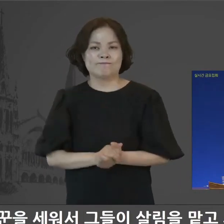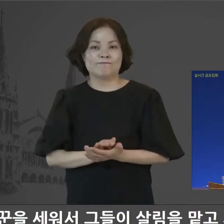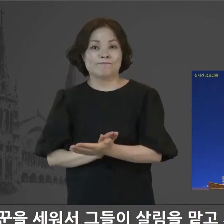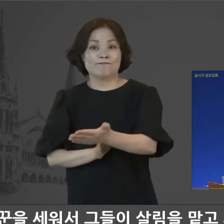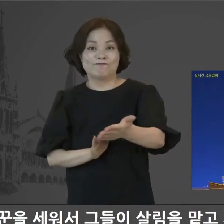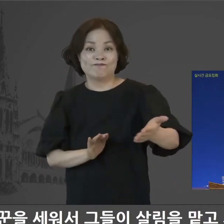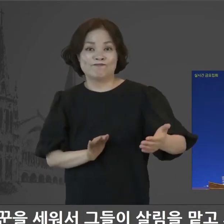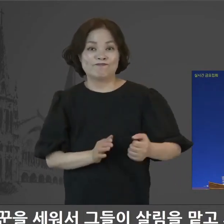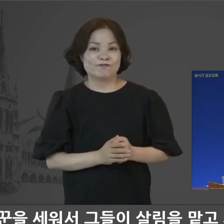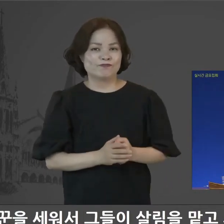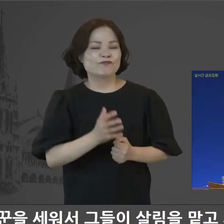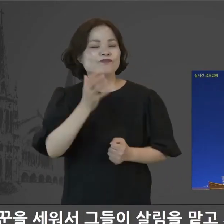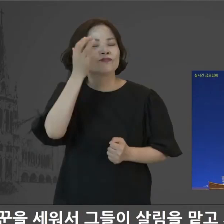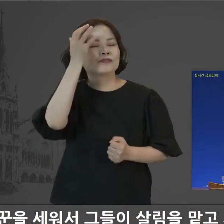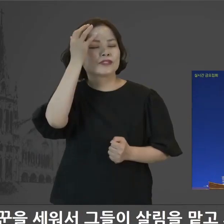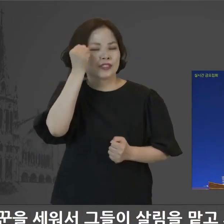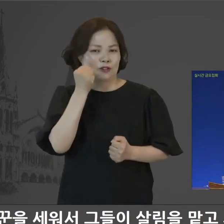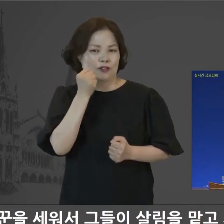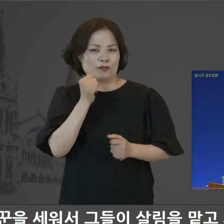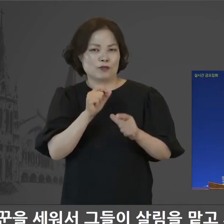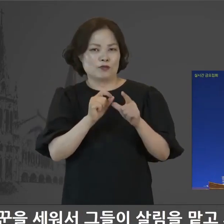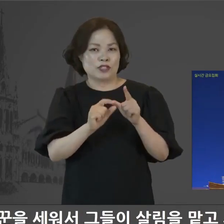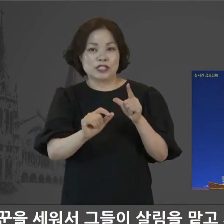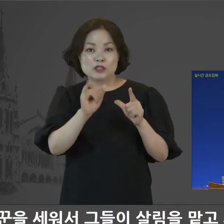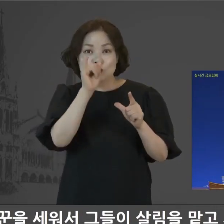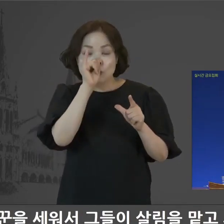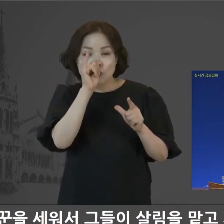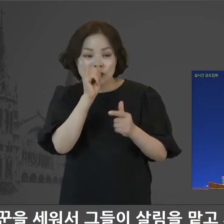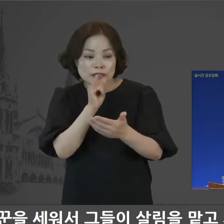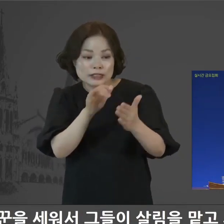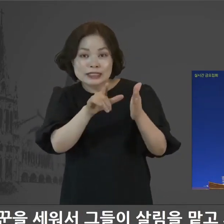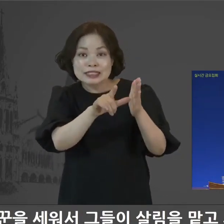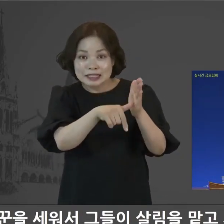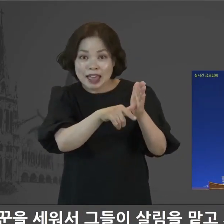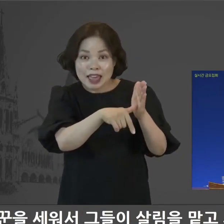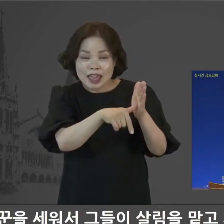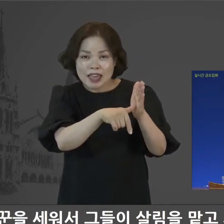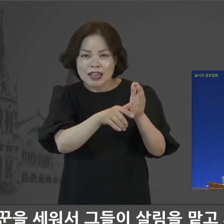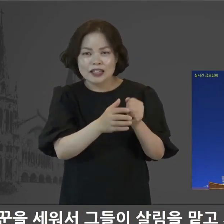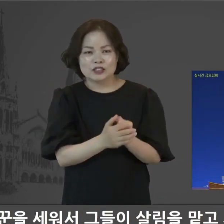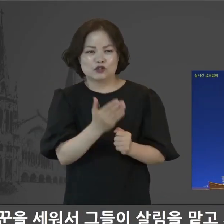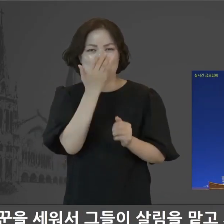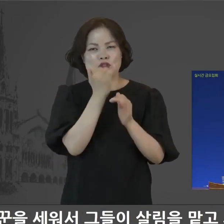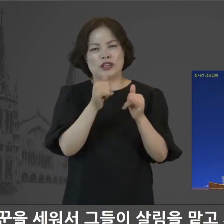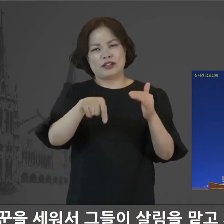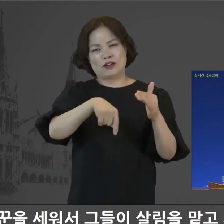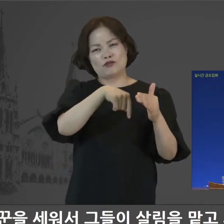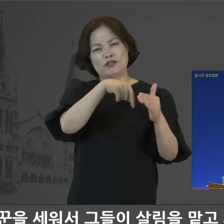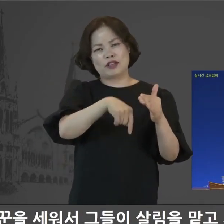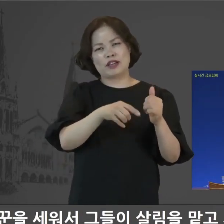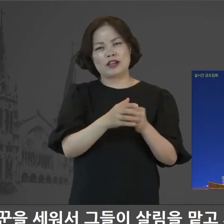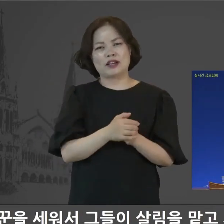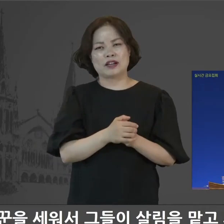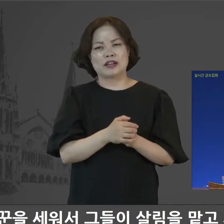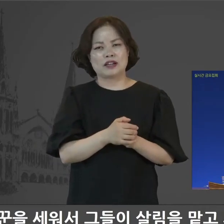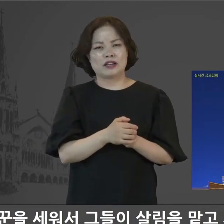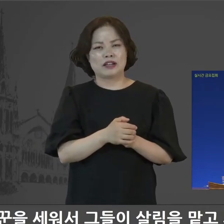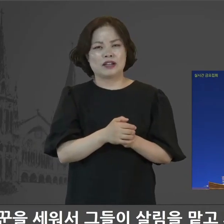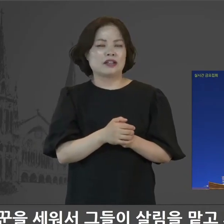우리가 기억해둬야 될 부분이 있습니다. 당시에 소위 이제 유대인 중에 그